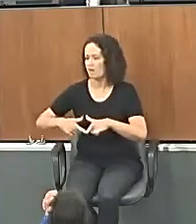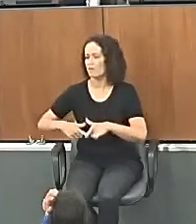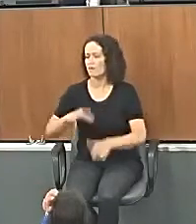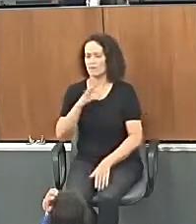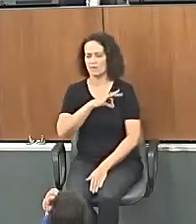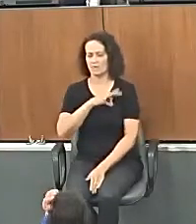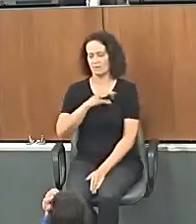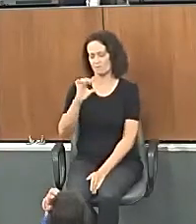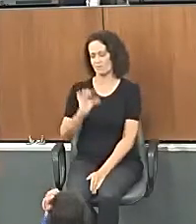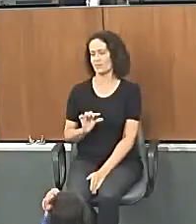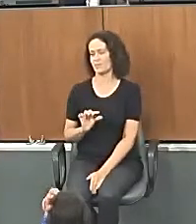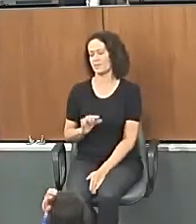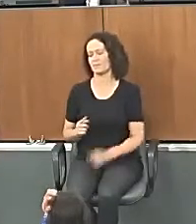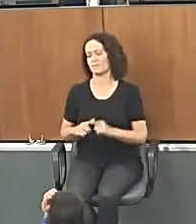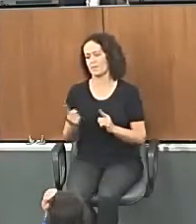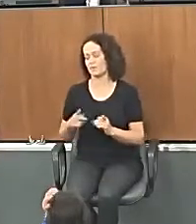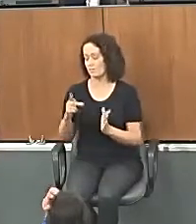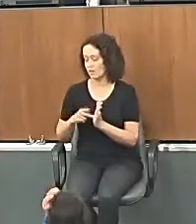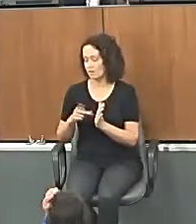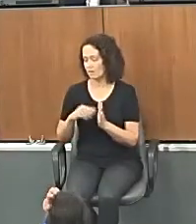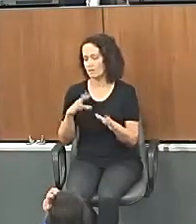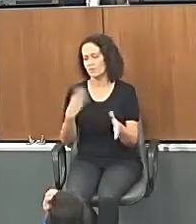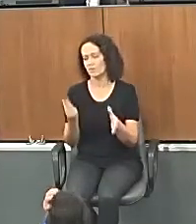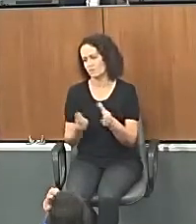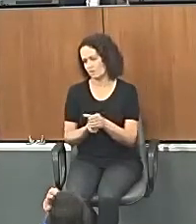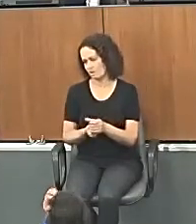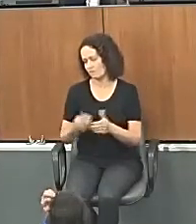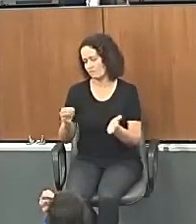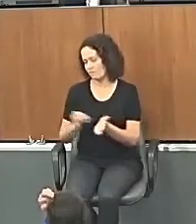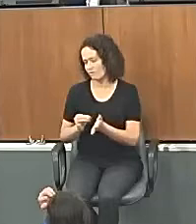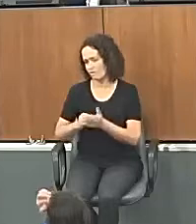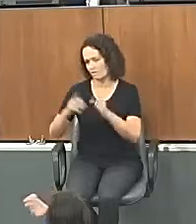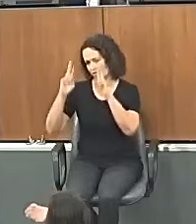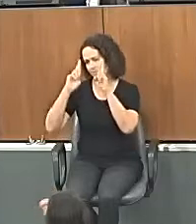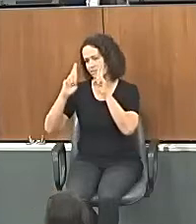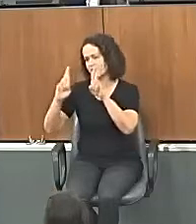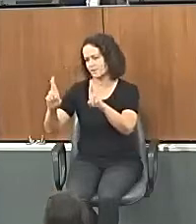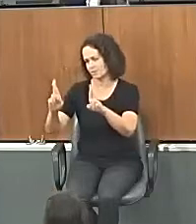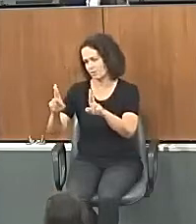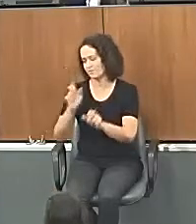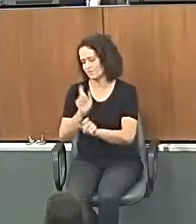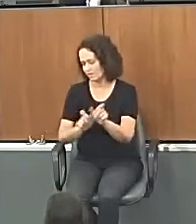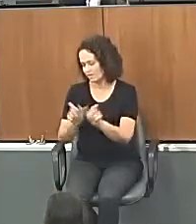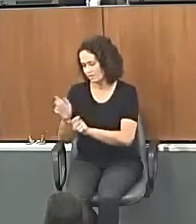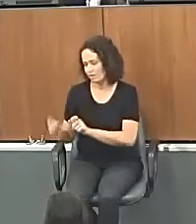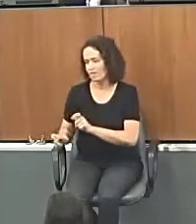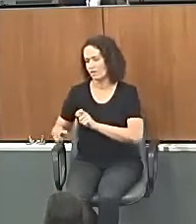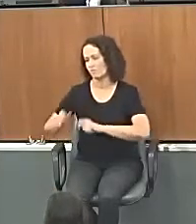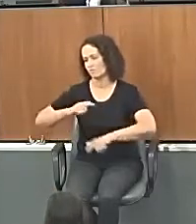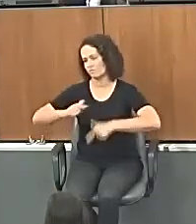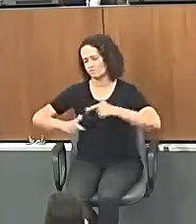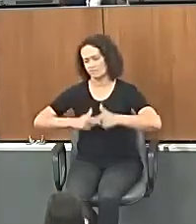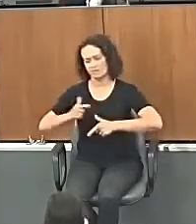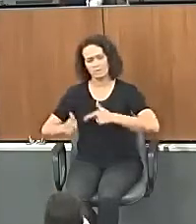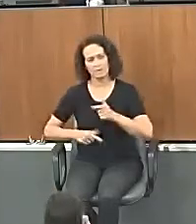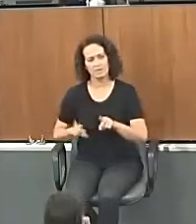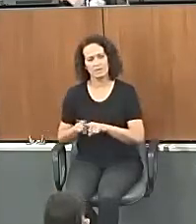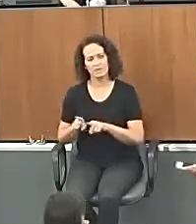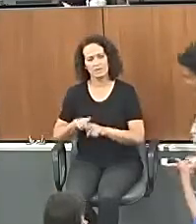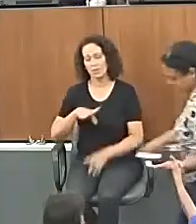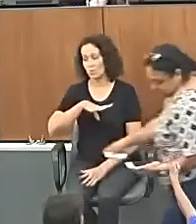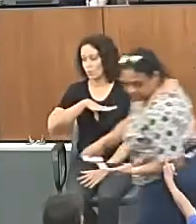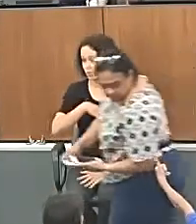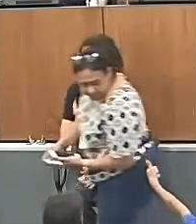a verdadeira inclusão é que essas pessoas sejam respeitados pela aquilo que produzi e sejam encorajadas